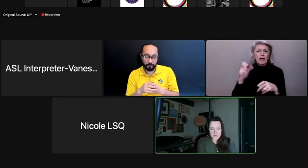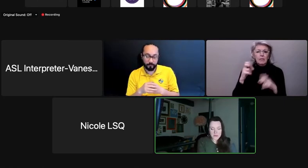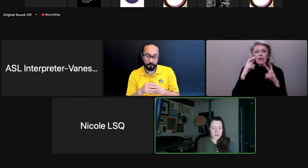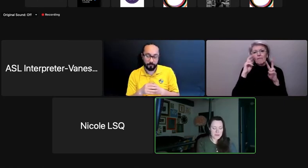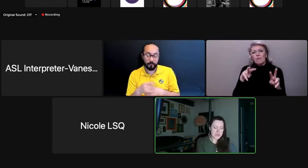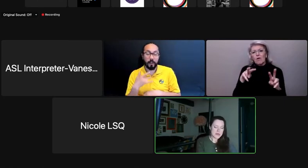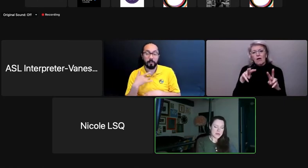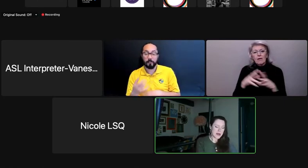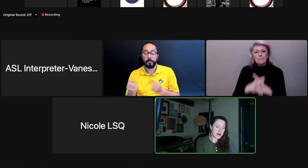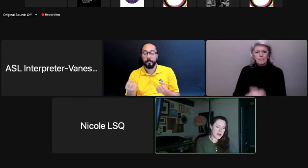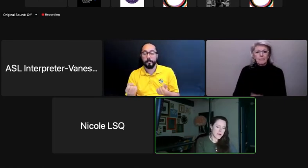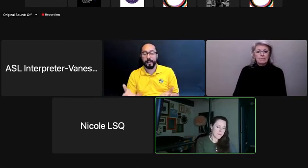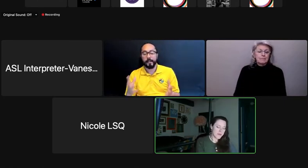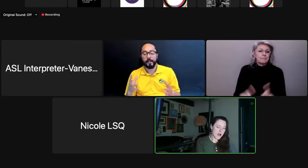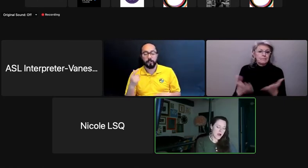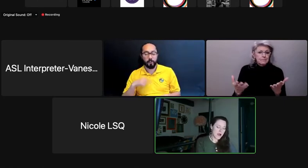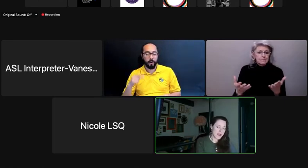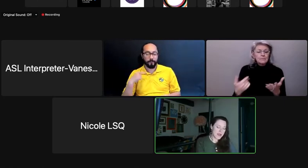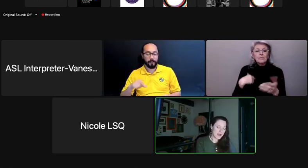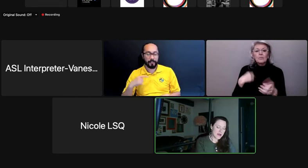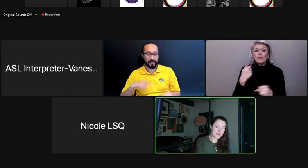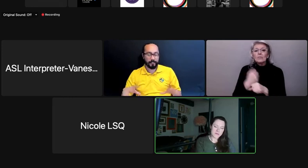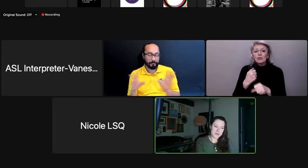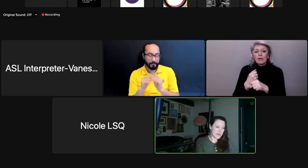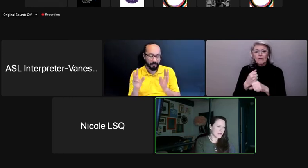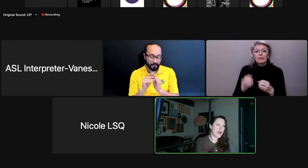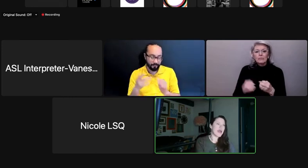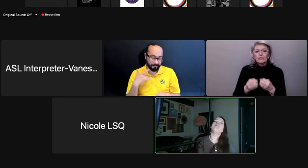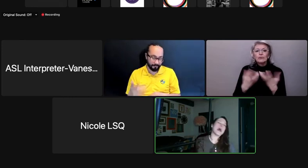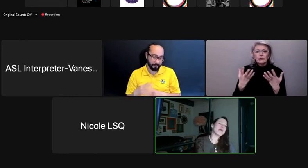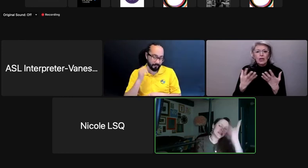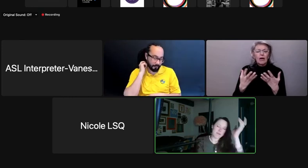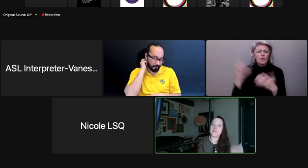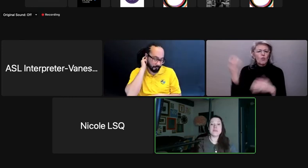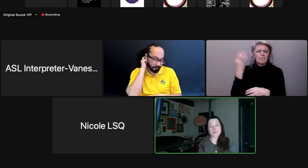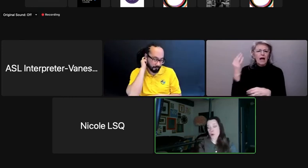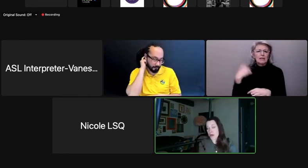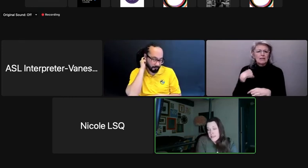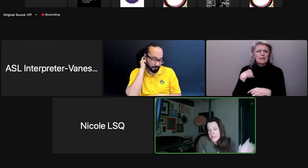donc je travaille au niveau de plusieurs conférences